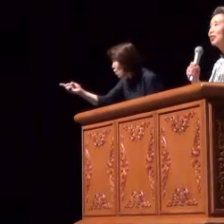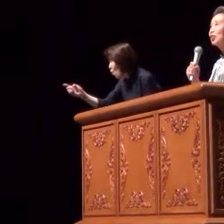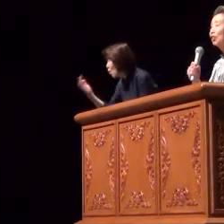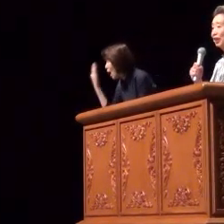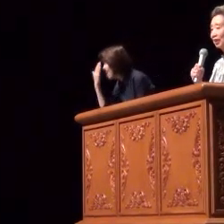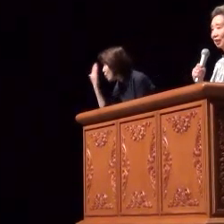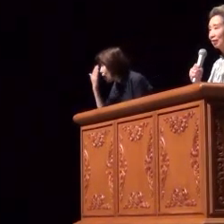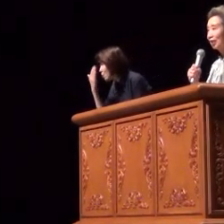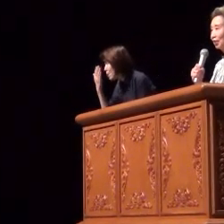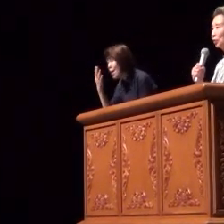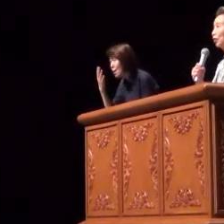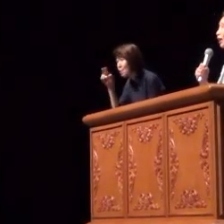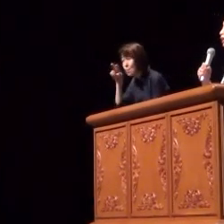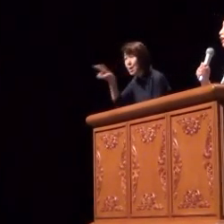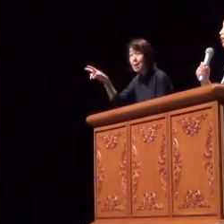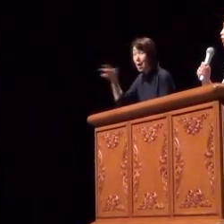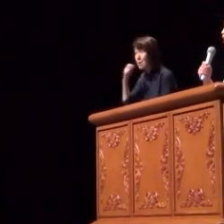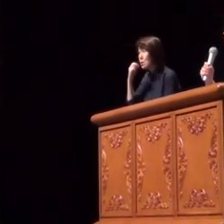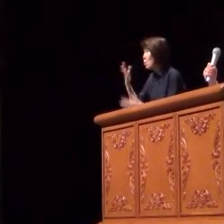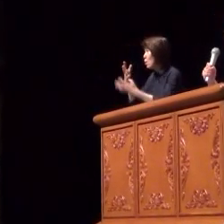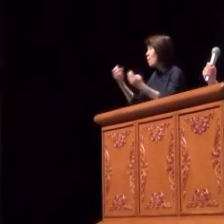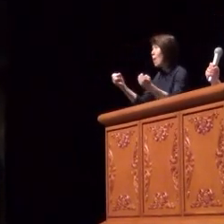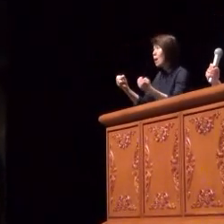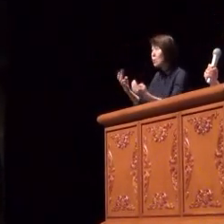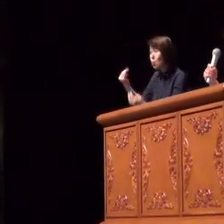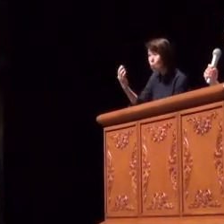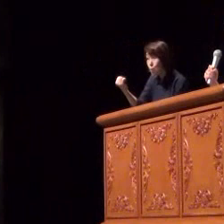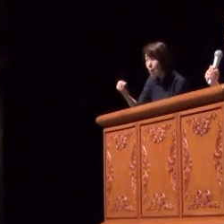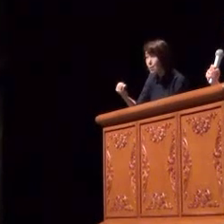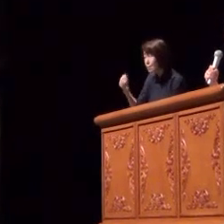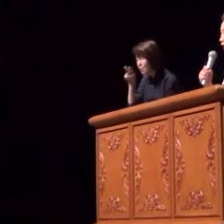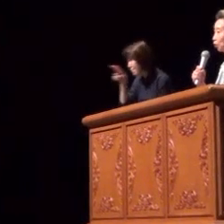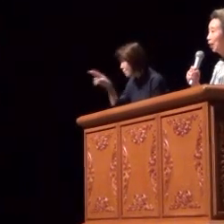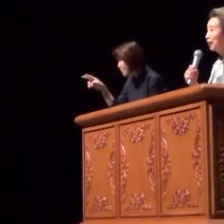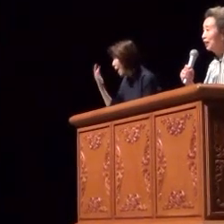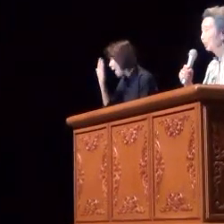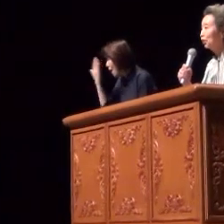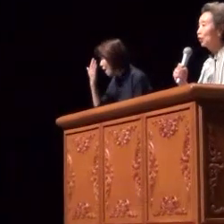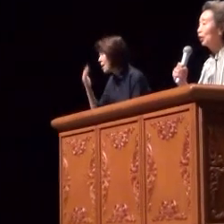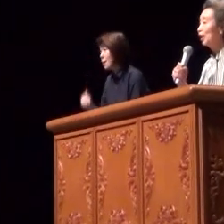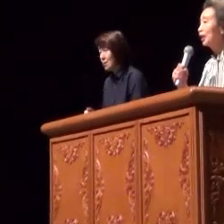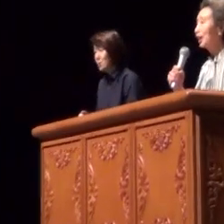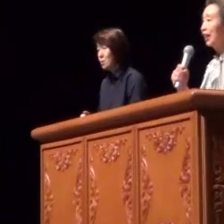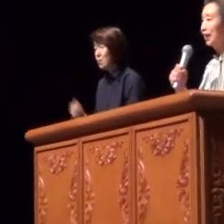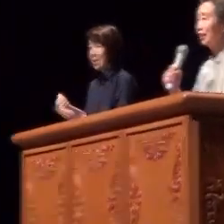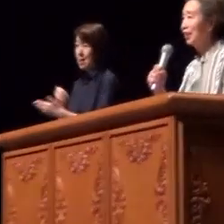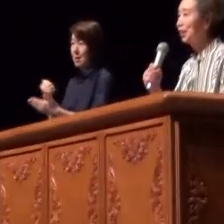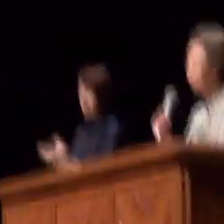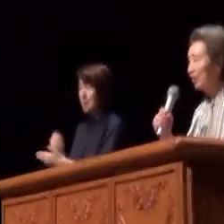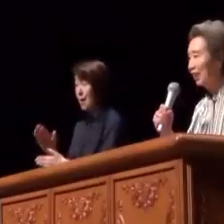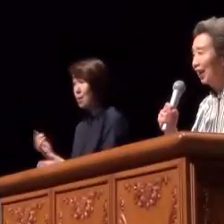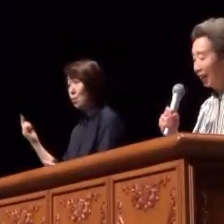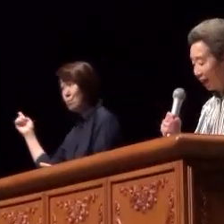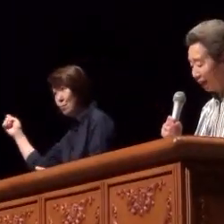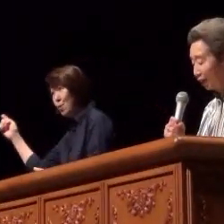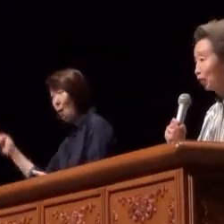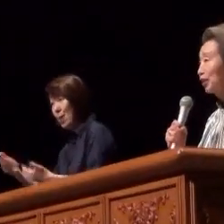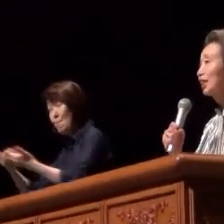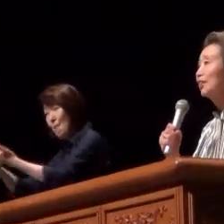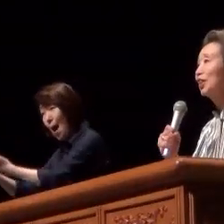どれぐらいの人もいらしてるかよくわからないのは残念ですけれども、満員だと控え室で聞きました